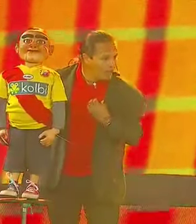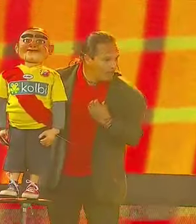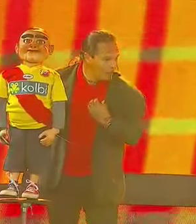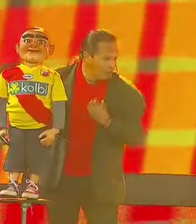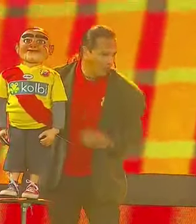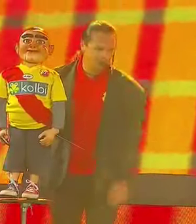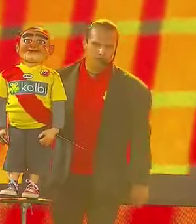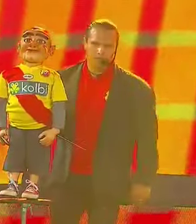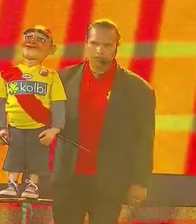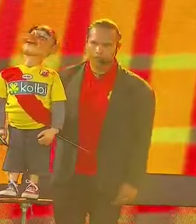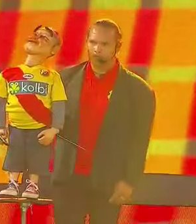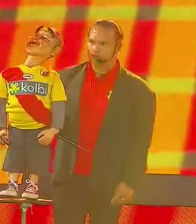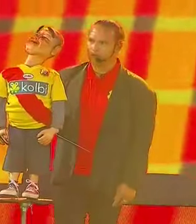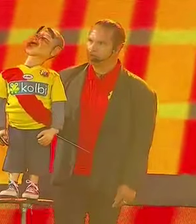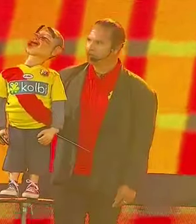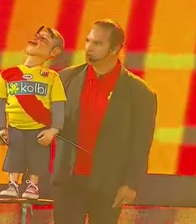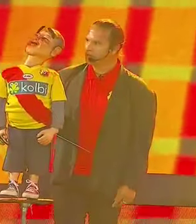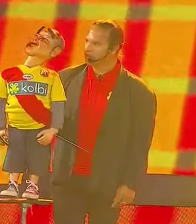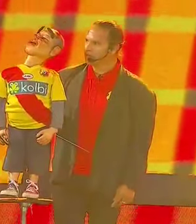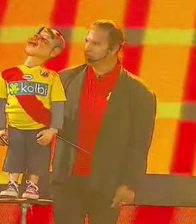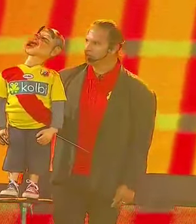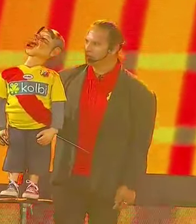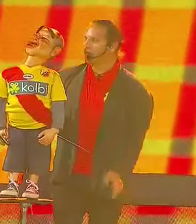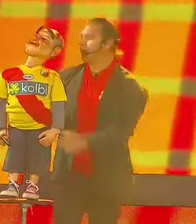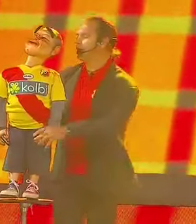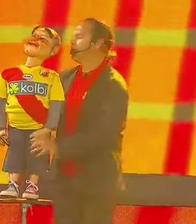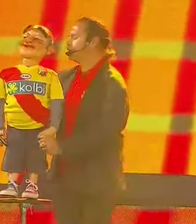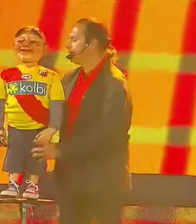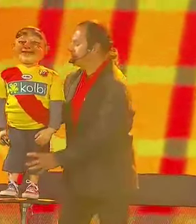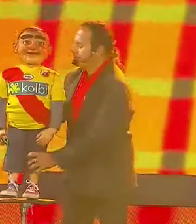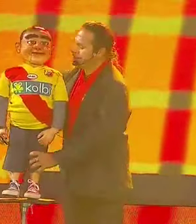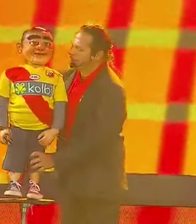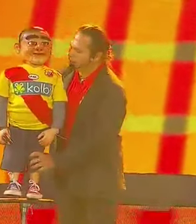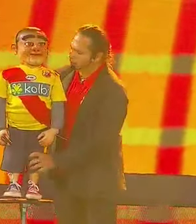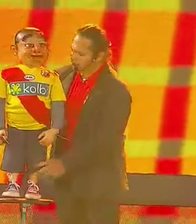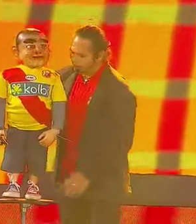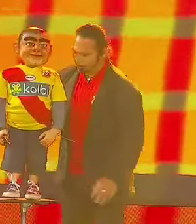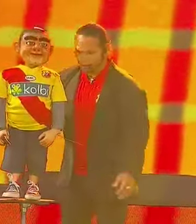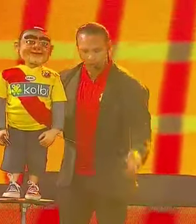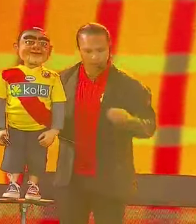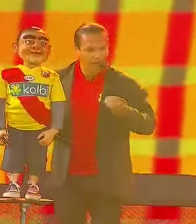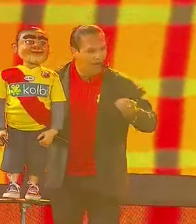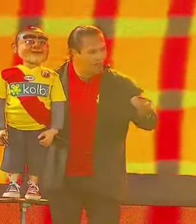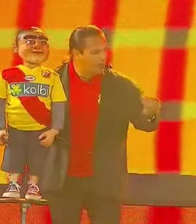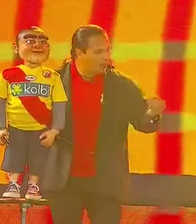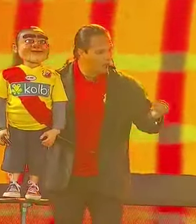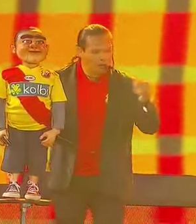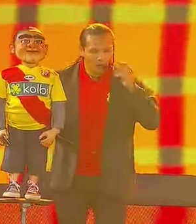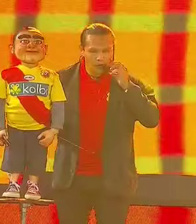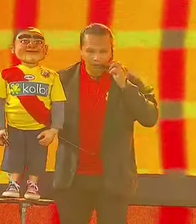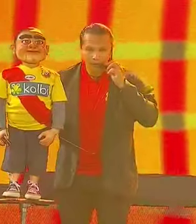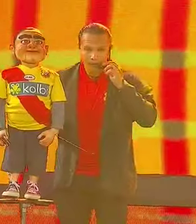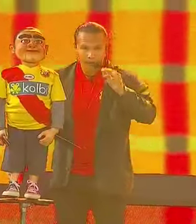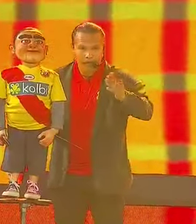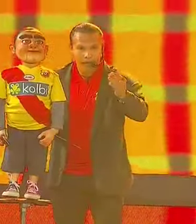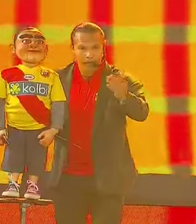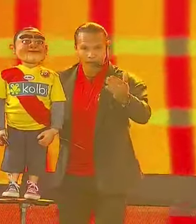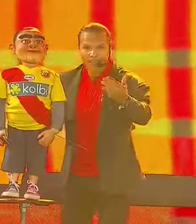un ventrílocuo. Sánalo, señor, sánalo. Oiga, Chequelo. Mire, aquí yo he venido hoy.